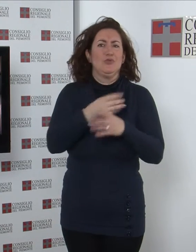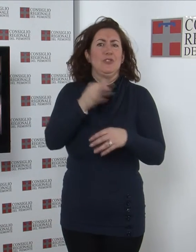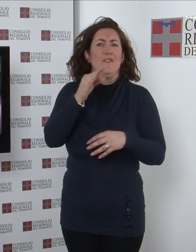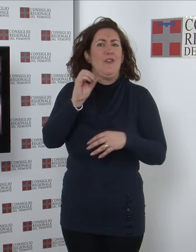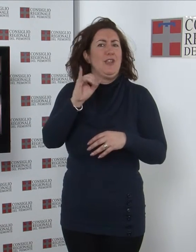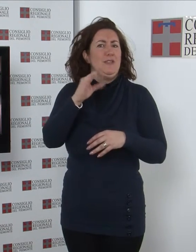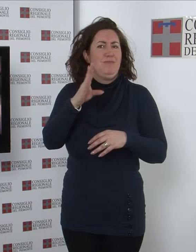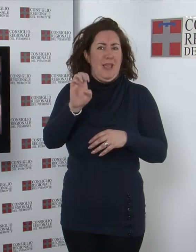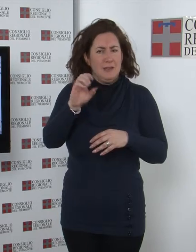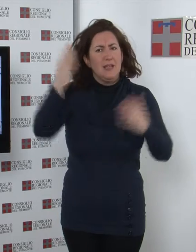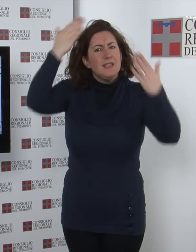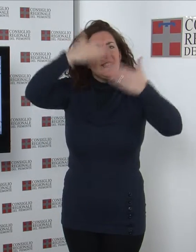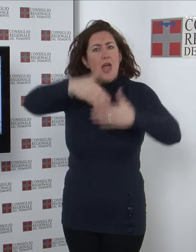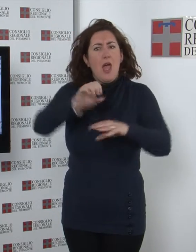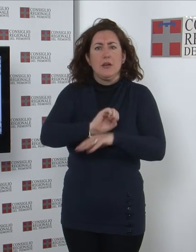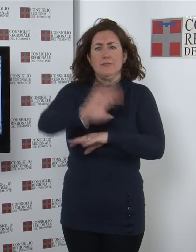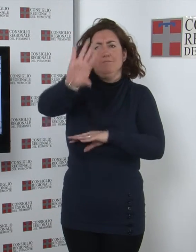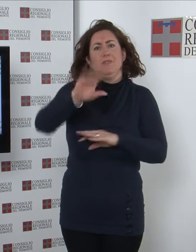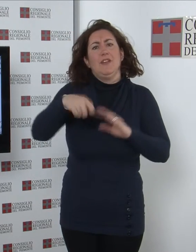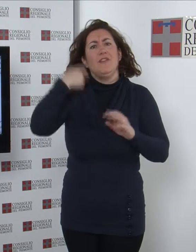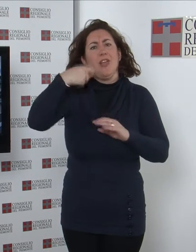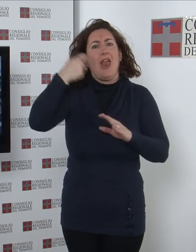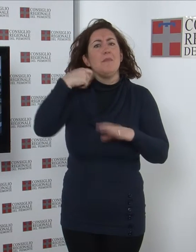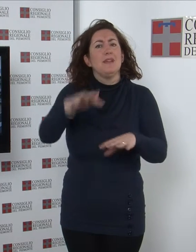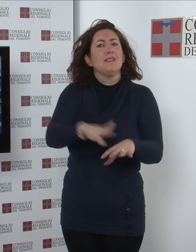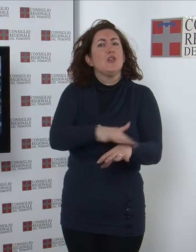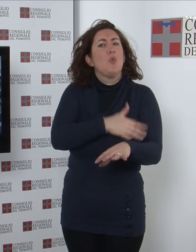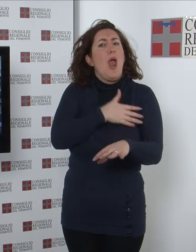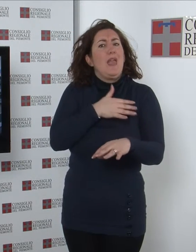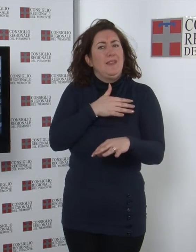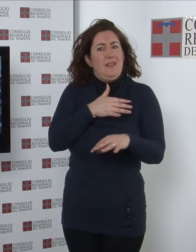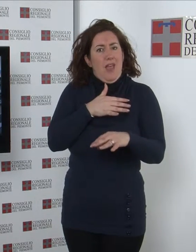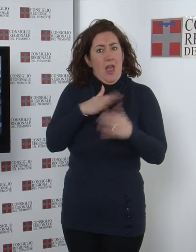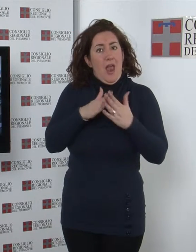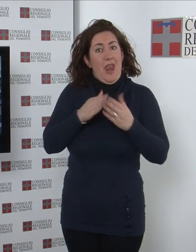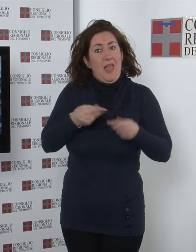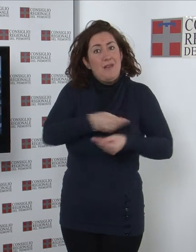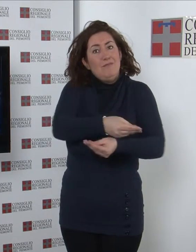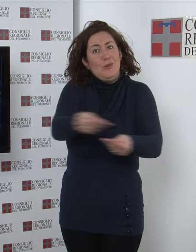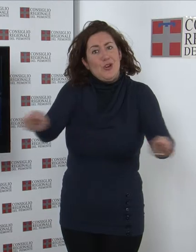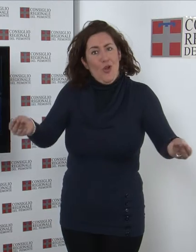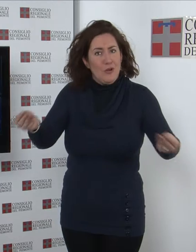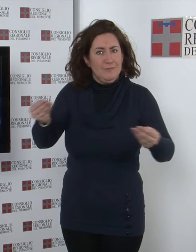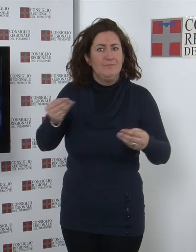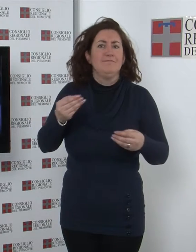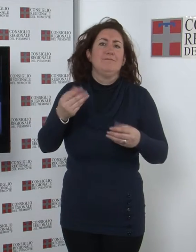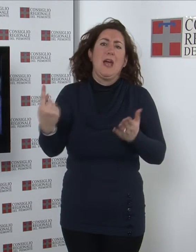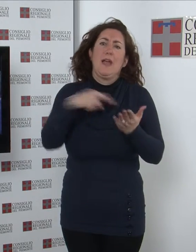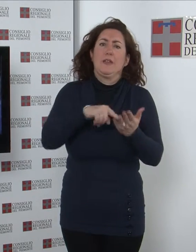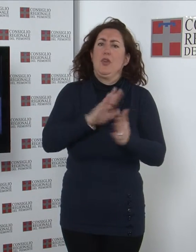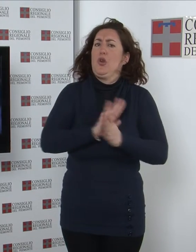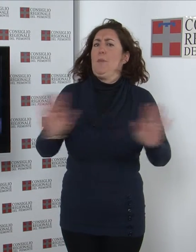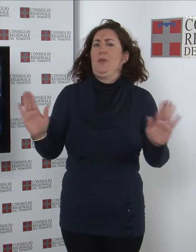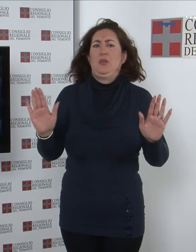al cinema Massimo 3 la proiezione del film sensualità e la consegna del libro senza più atti del seminario di